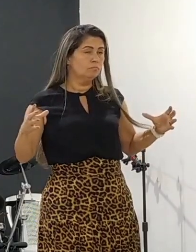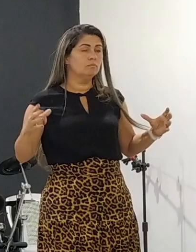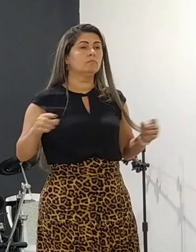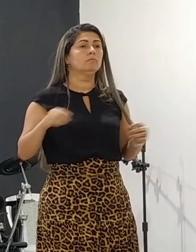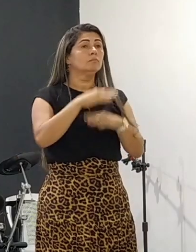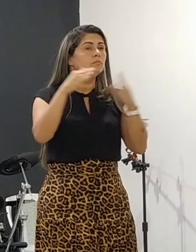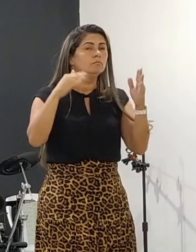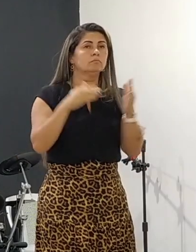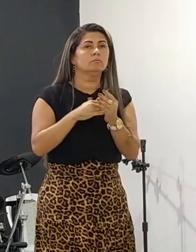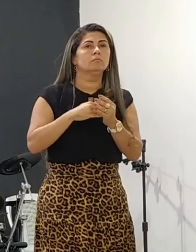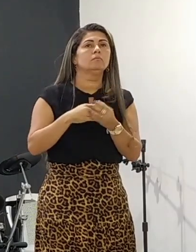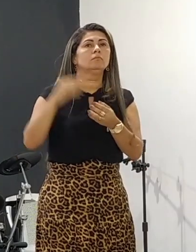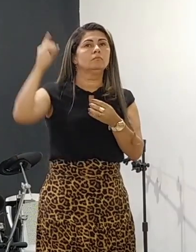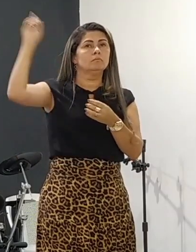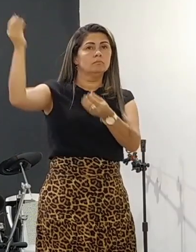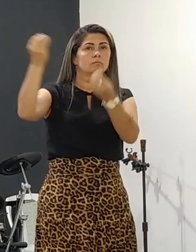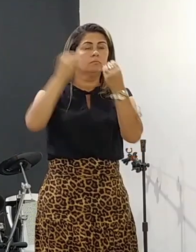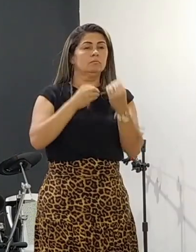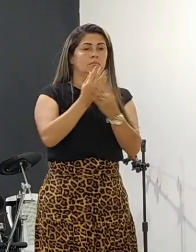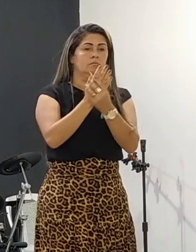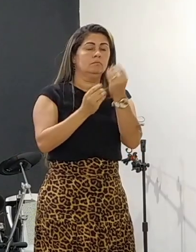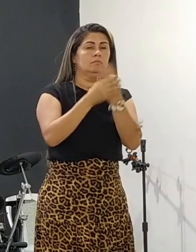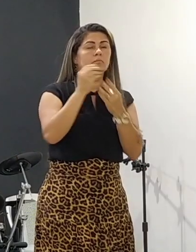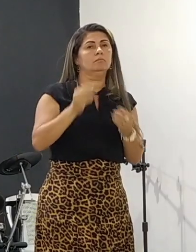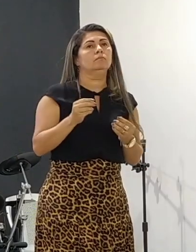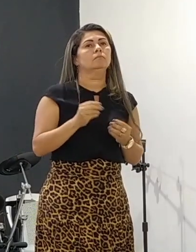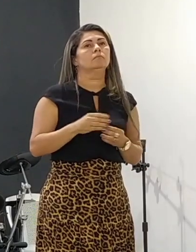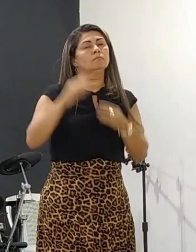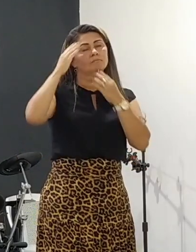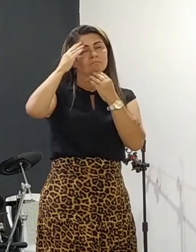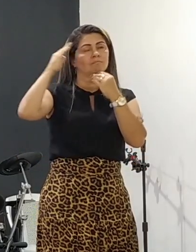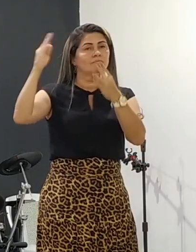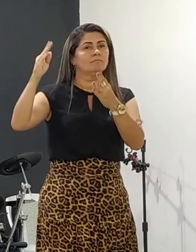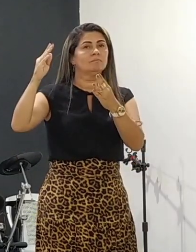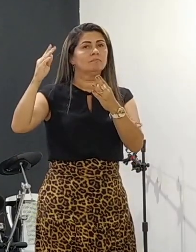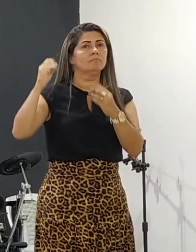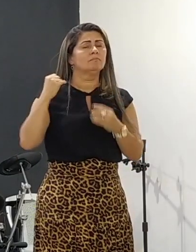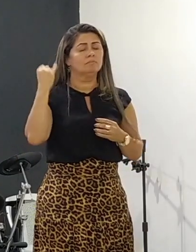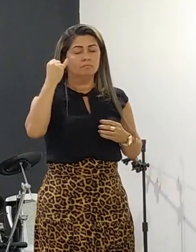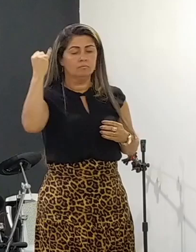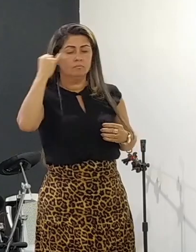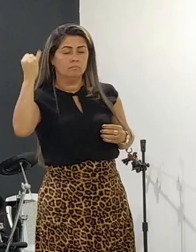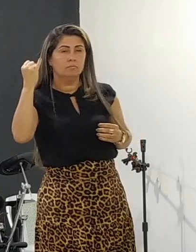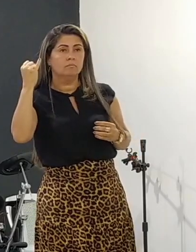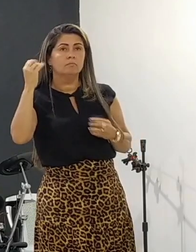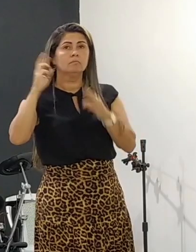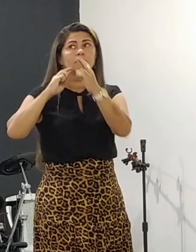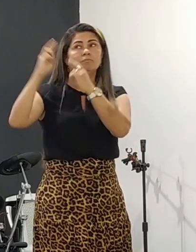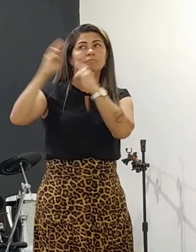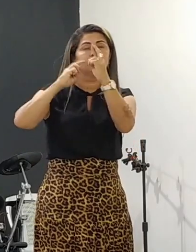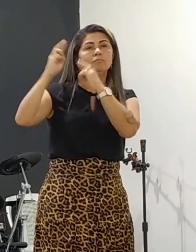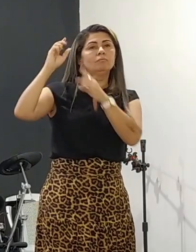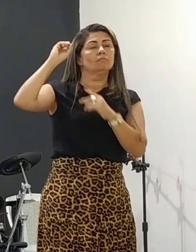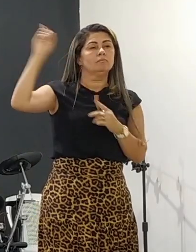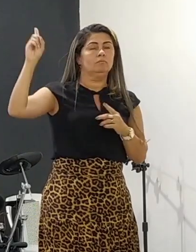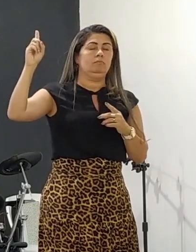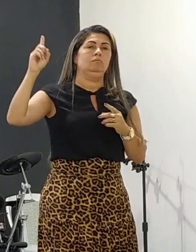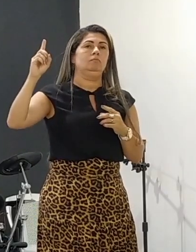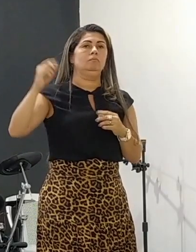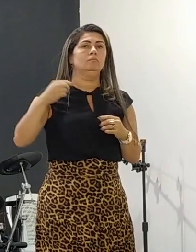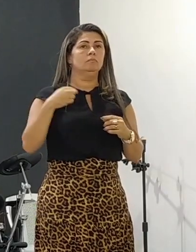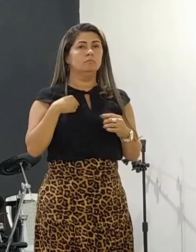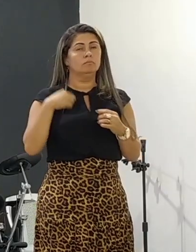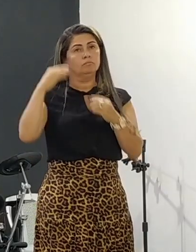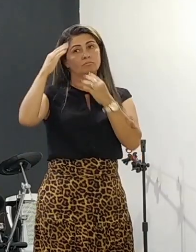tem colocado nas nossas mãos, né? E a gratidão é algo fundamental na nossa relação com Deus. E no momento em que eu